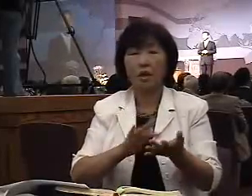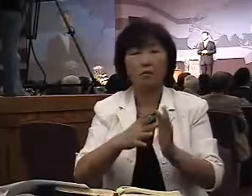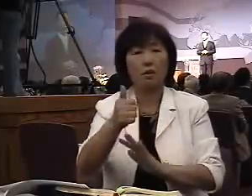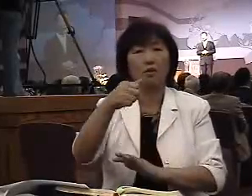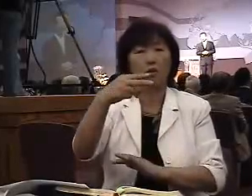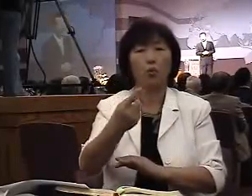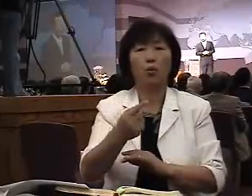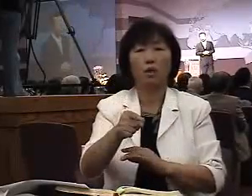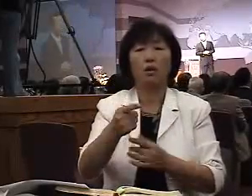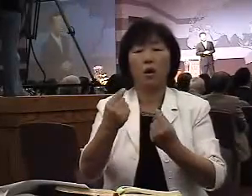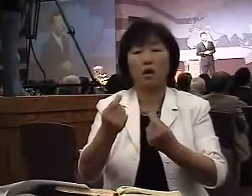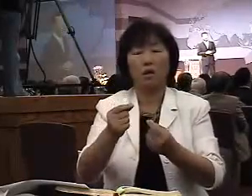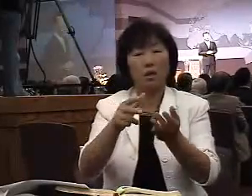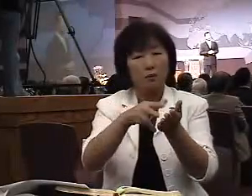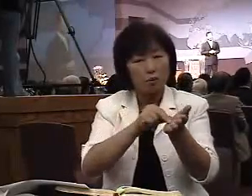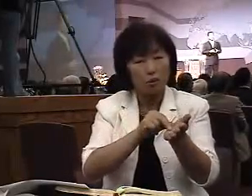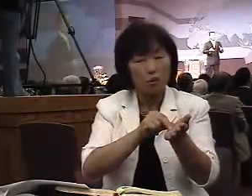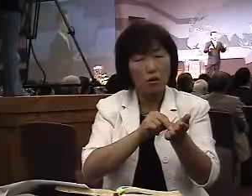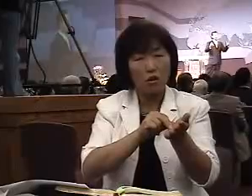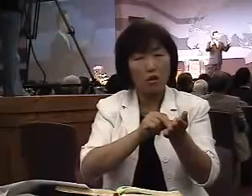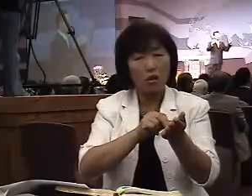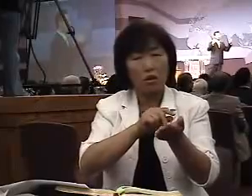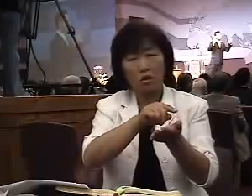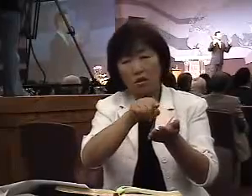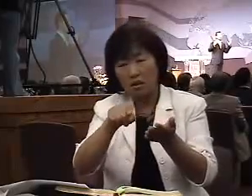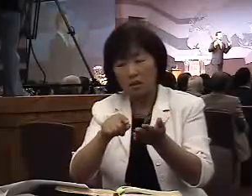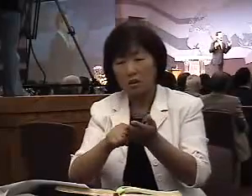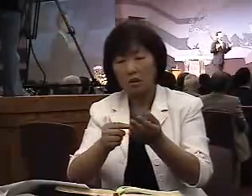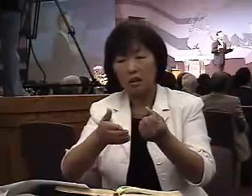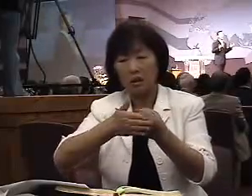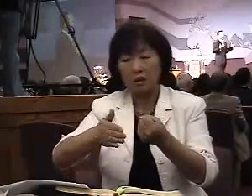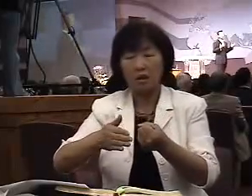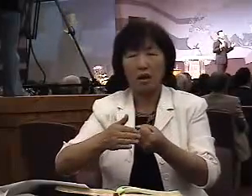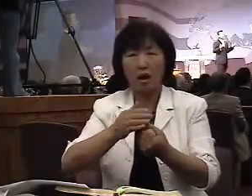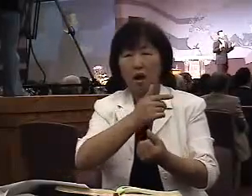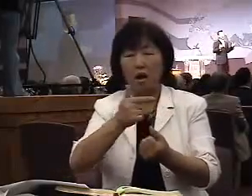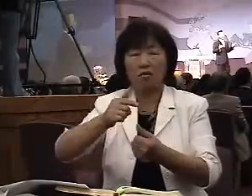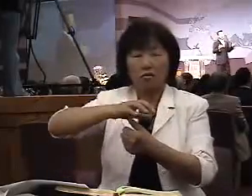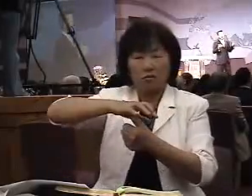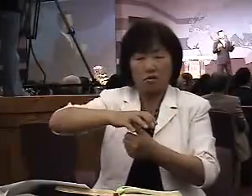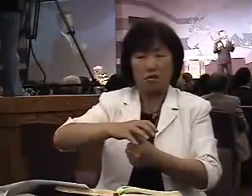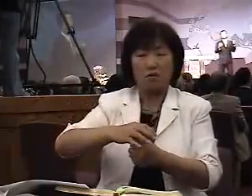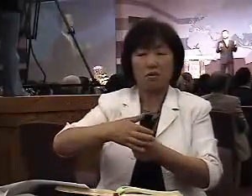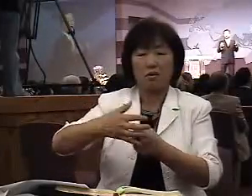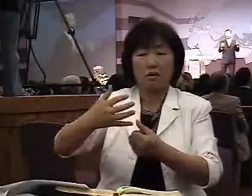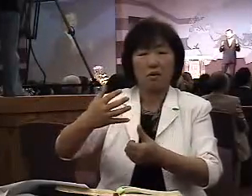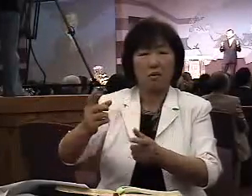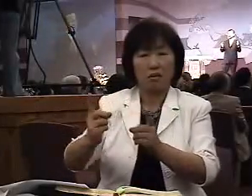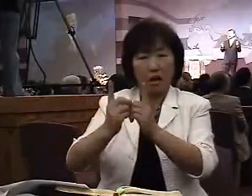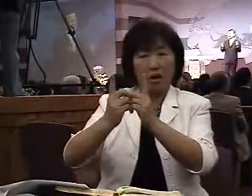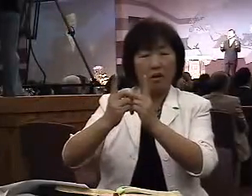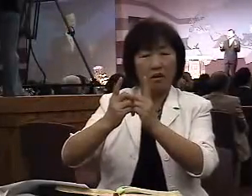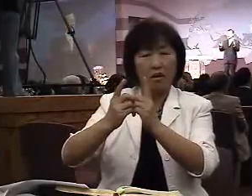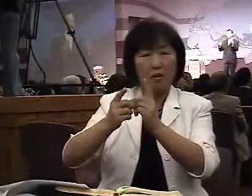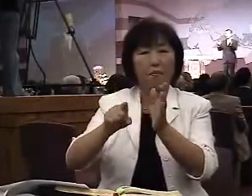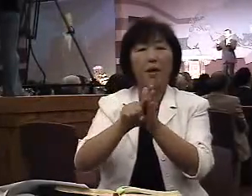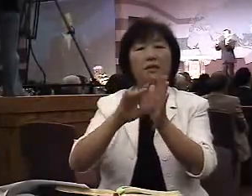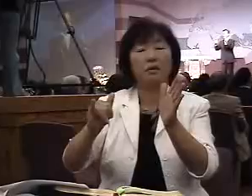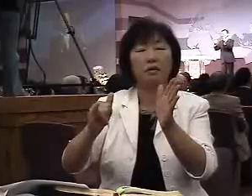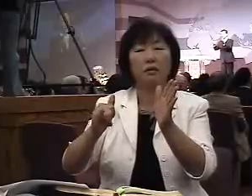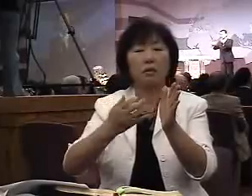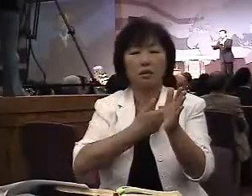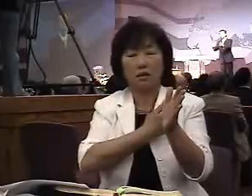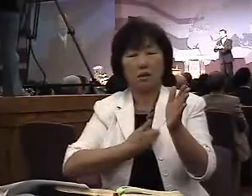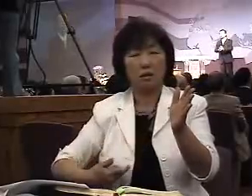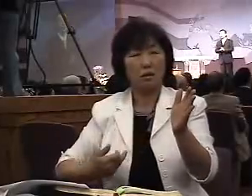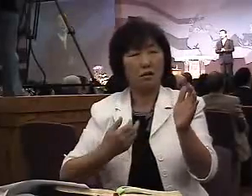예수님께서도 이러한 이슈들로 인하여서 굉장히 그 눌림을 당하고 있는 하나님의 백성들에게, 제자들에게 이